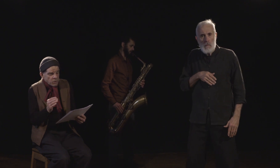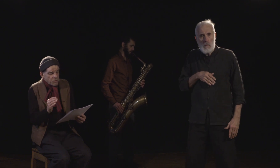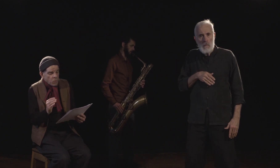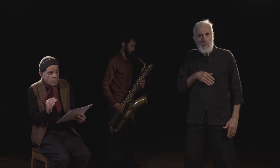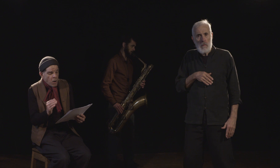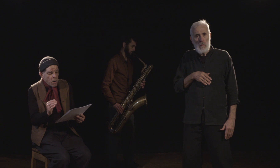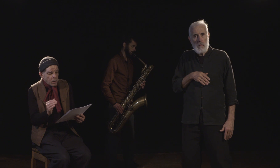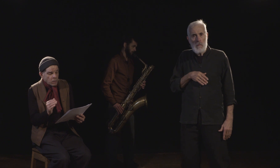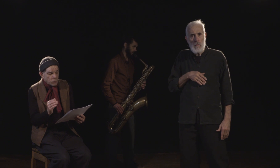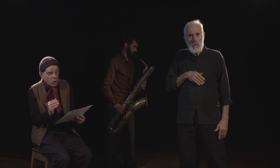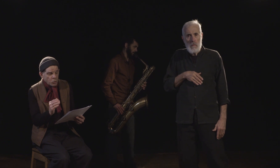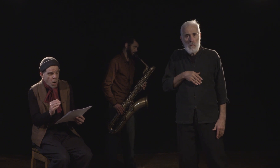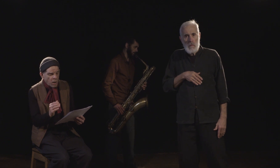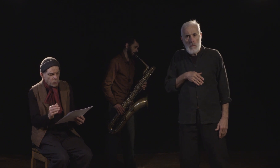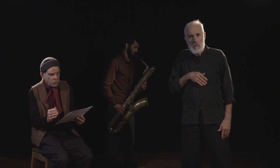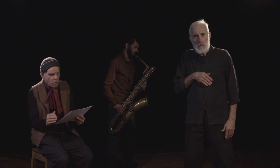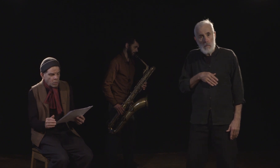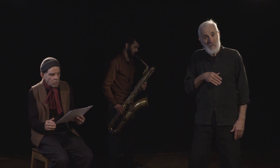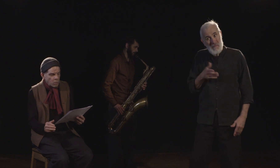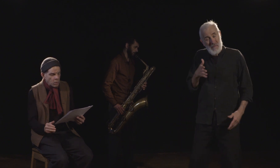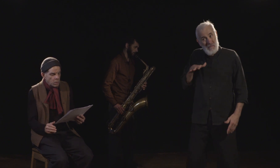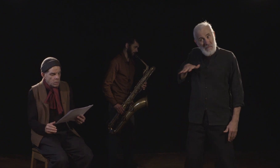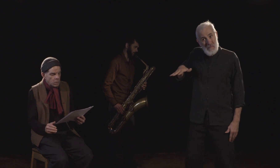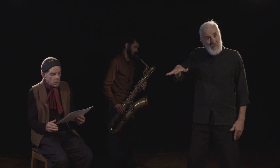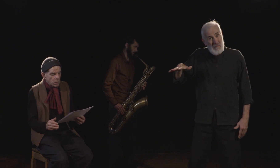C'est parce qu'ils ont peur de leur noir dedans.